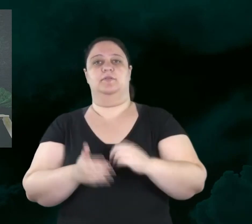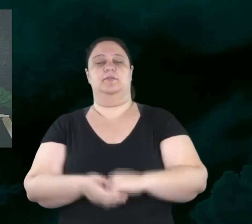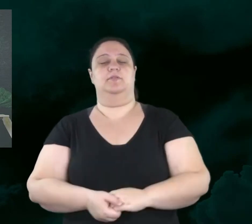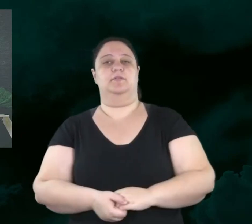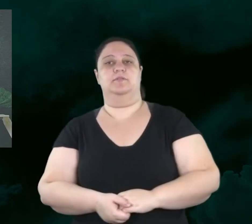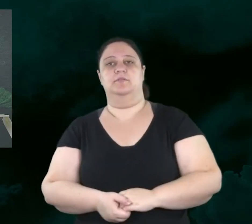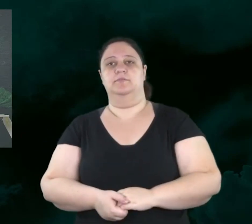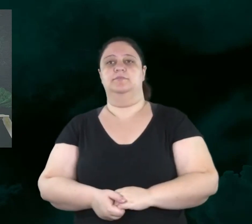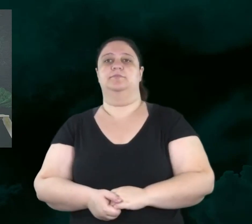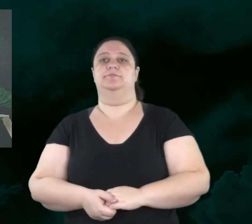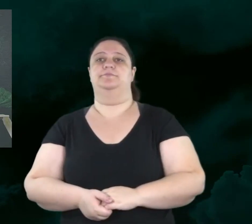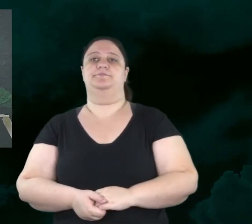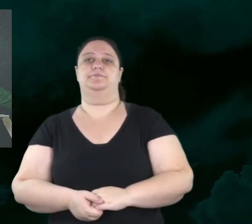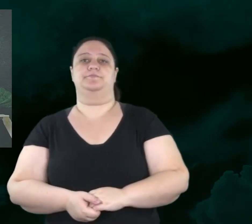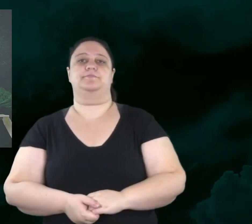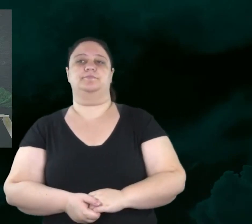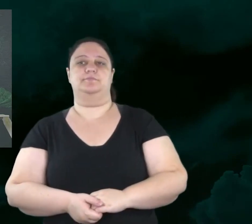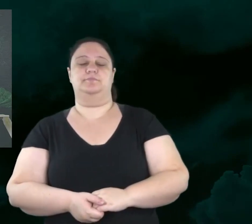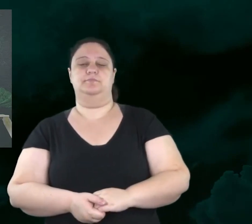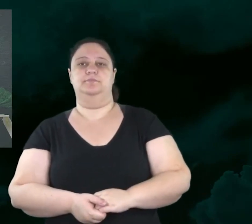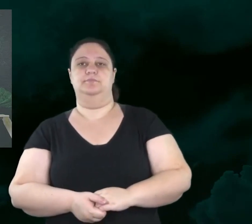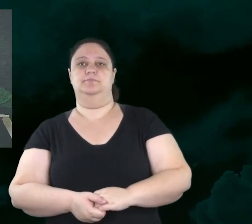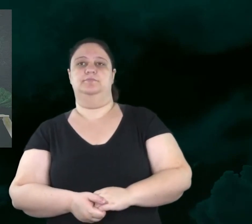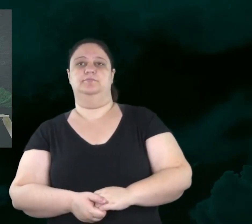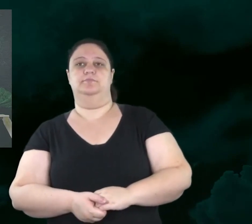aqui diz,